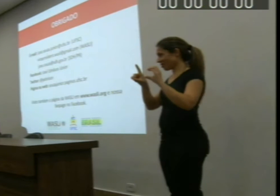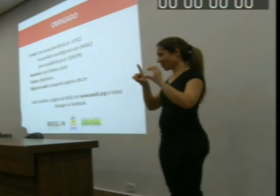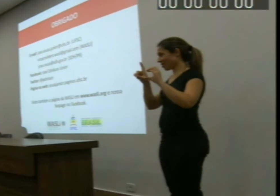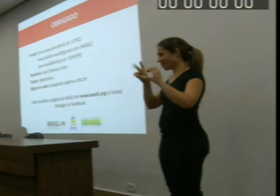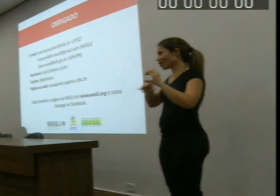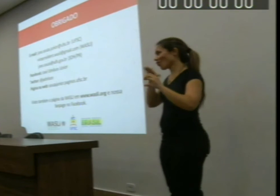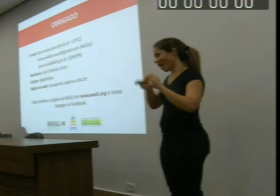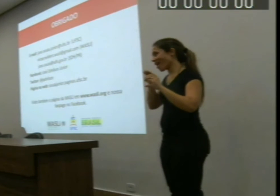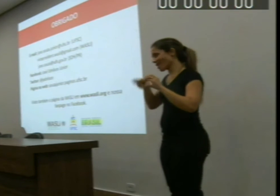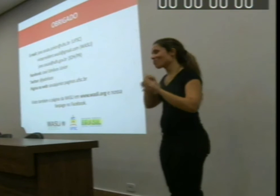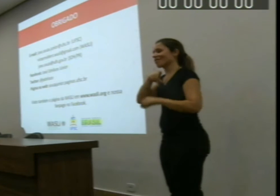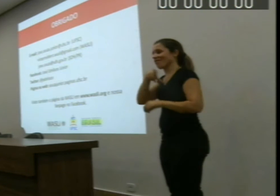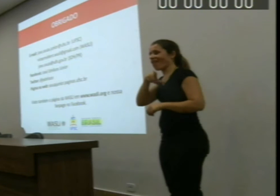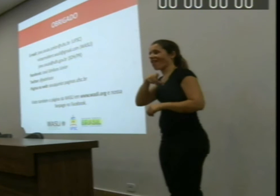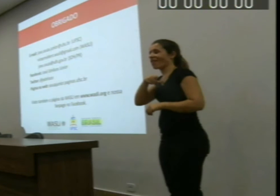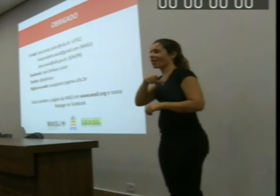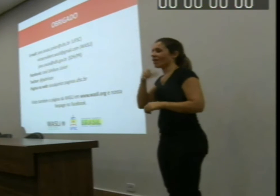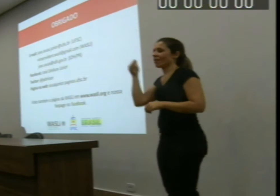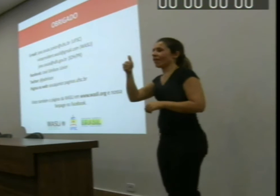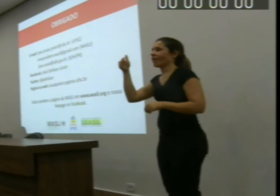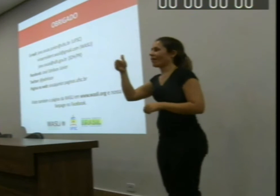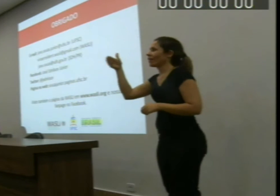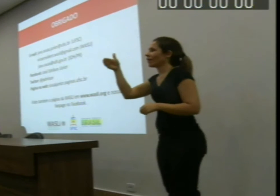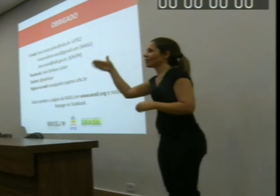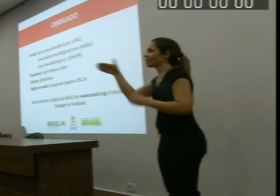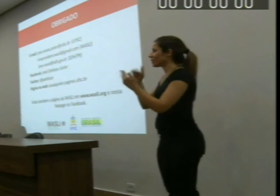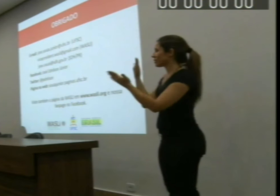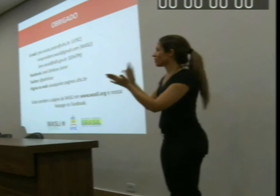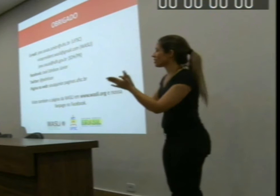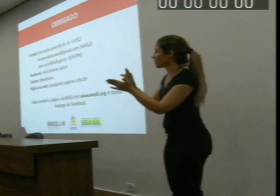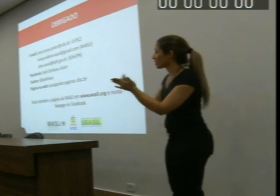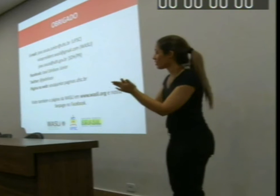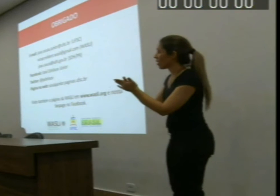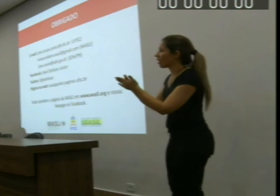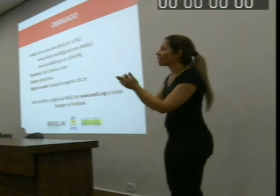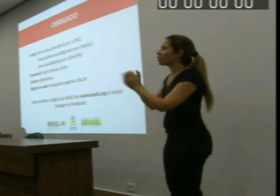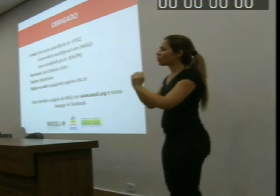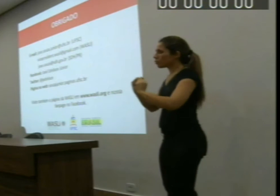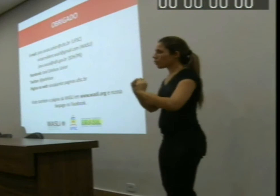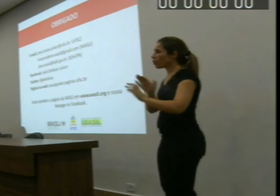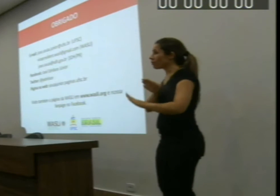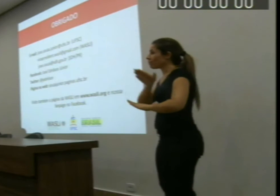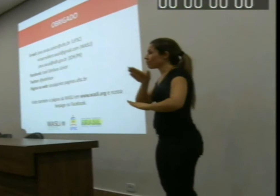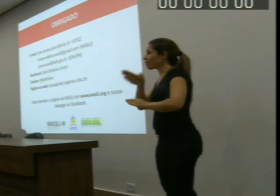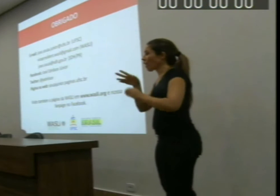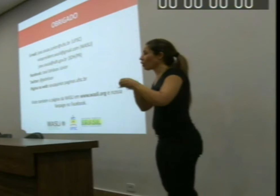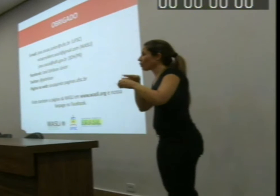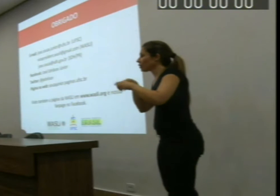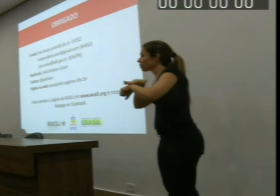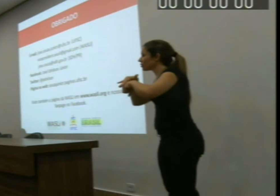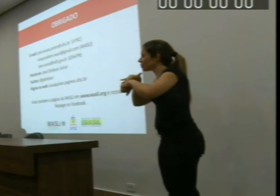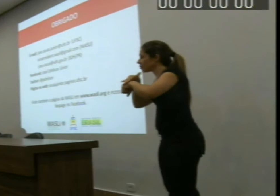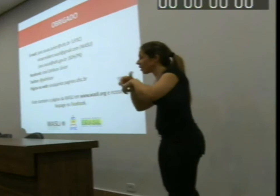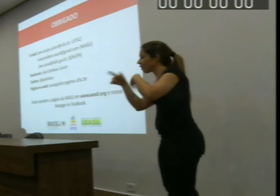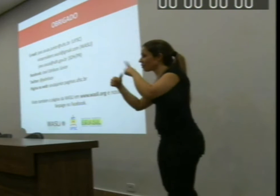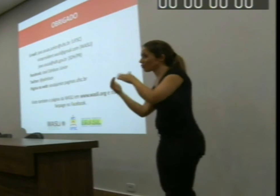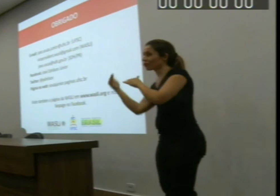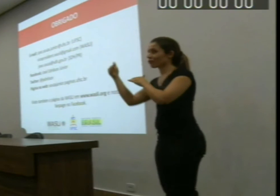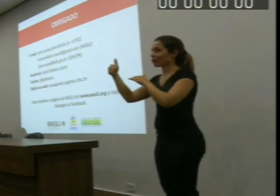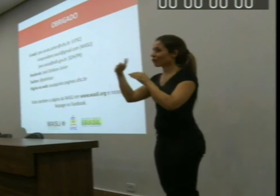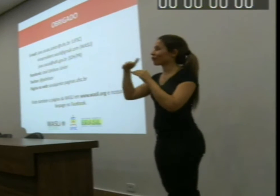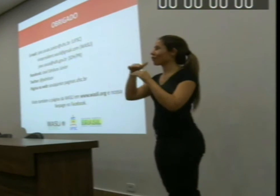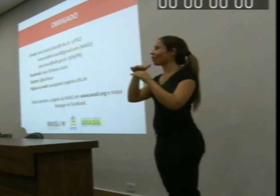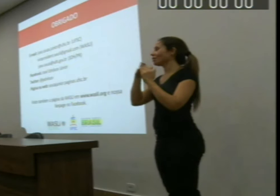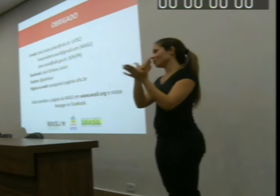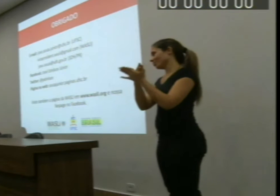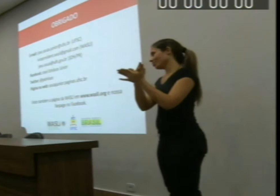escolas Então você parte pro pro nues do nues Secretaria de Educação Então você tem instâncias eu